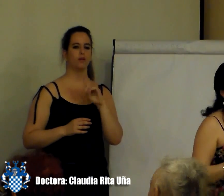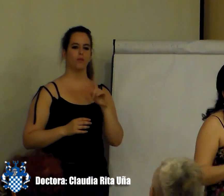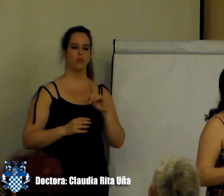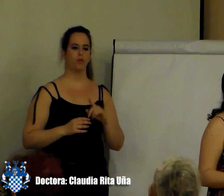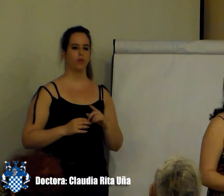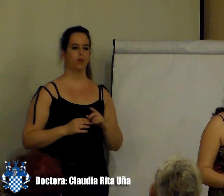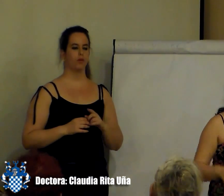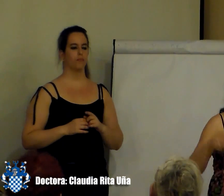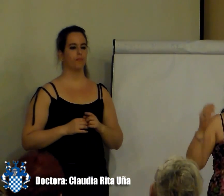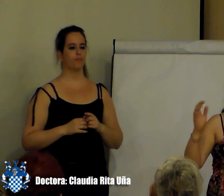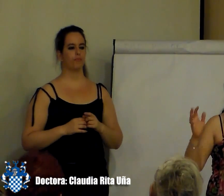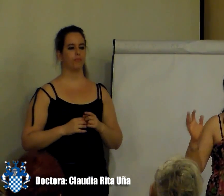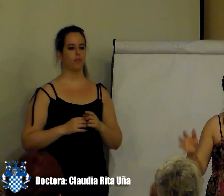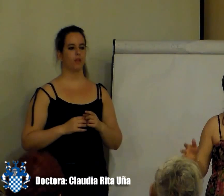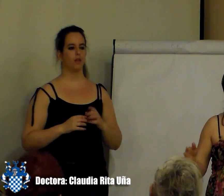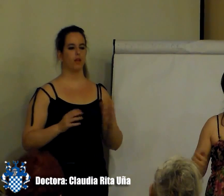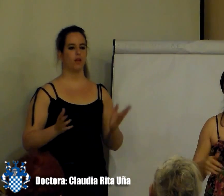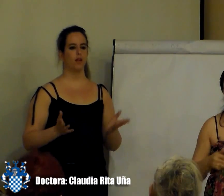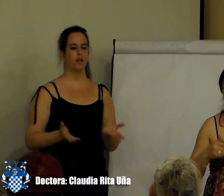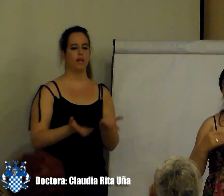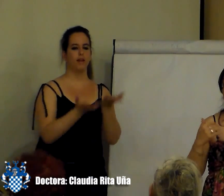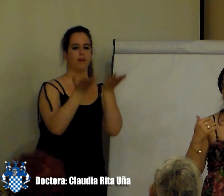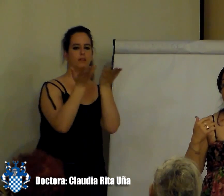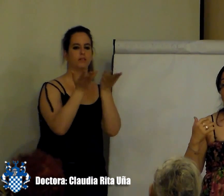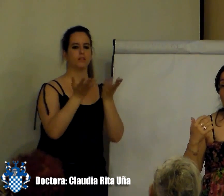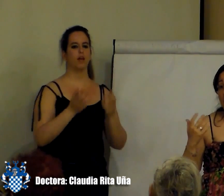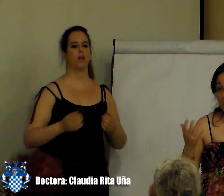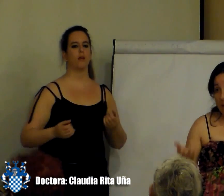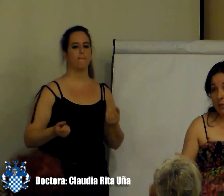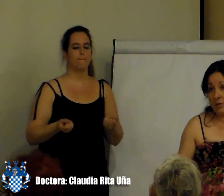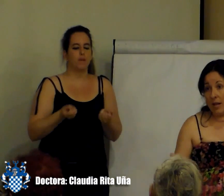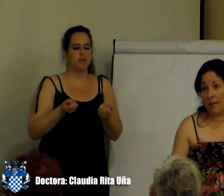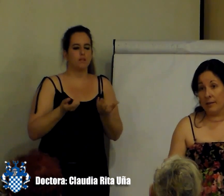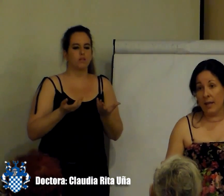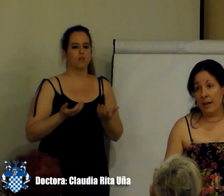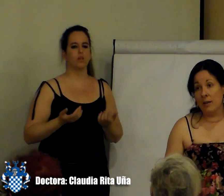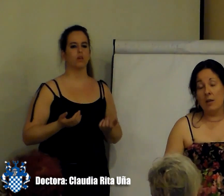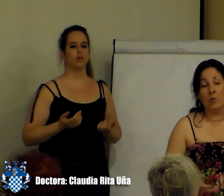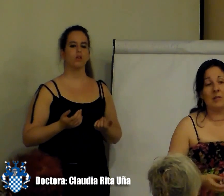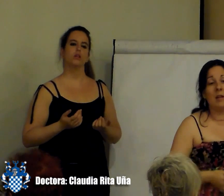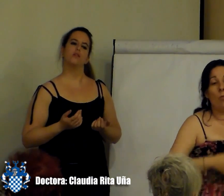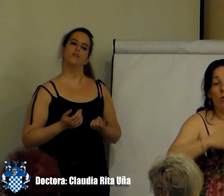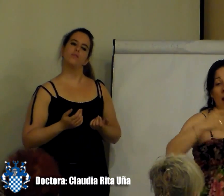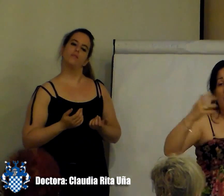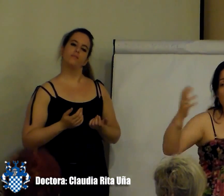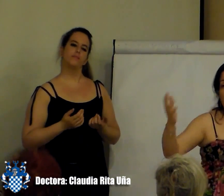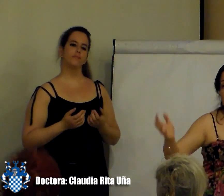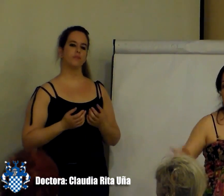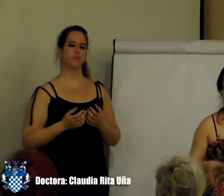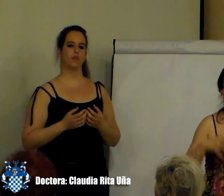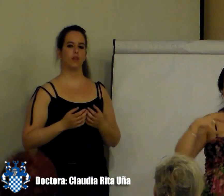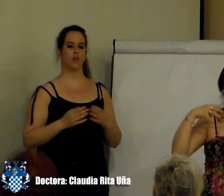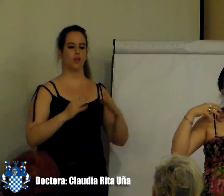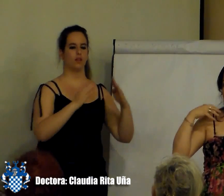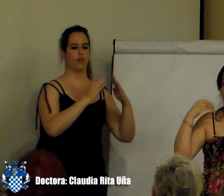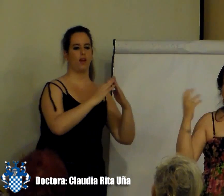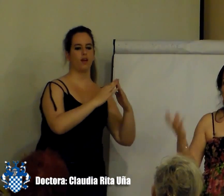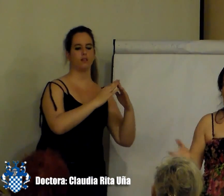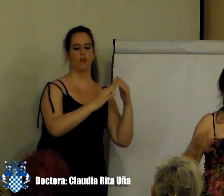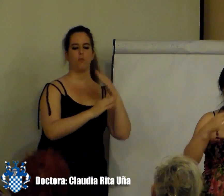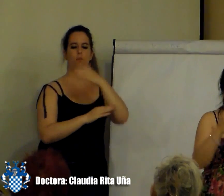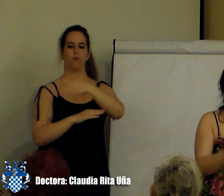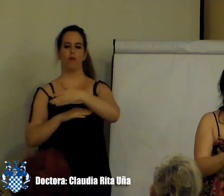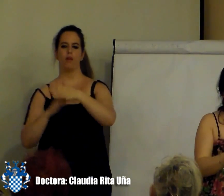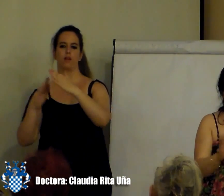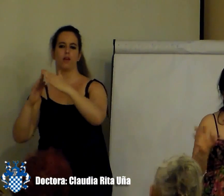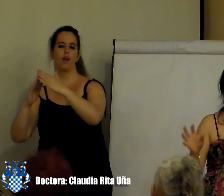sobrecargas musculares, no levantar pesos a los que no están adaptados a levantar, no hacer mudanzas, hacerse las